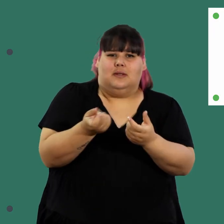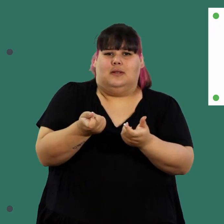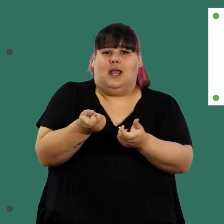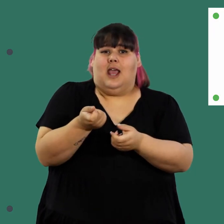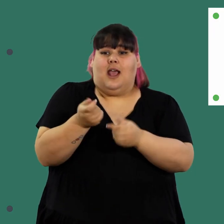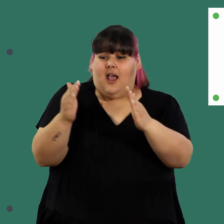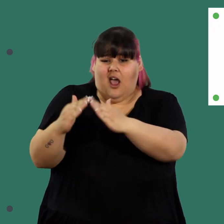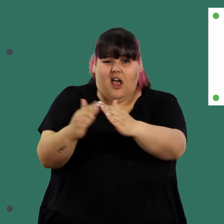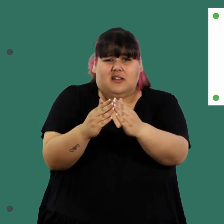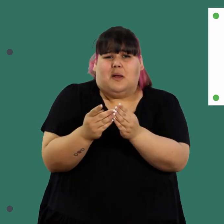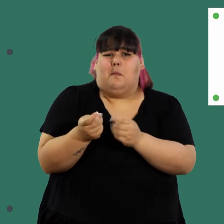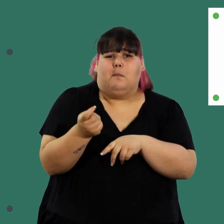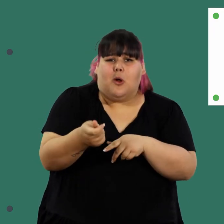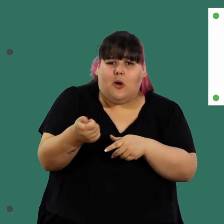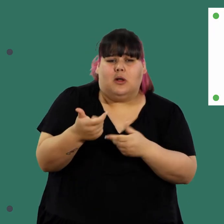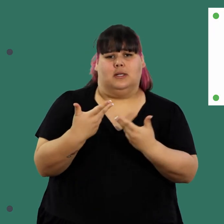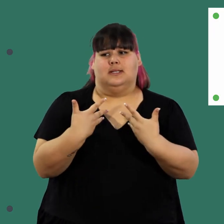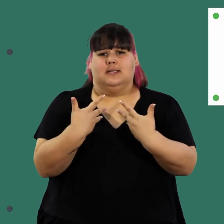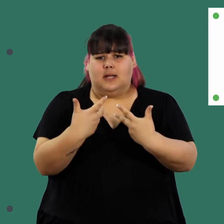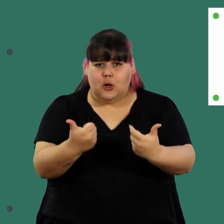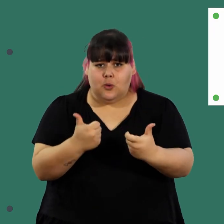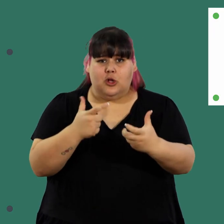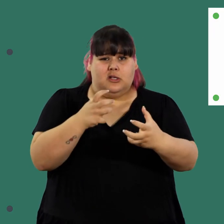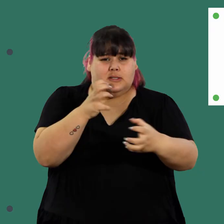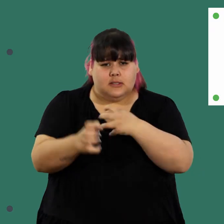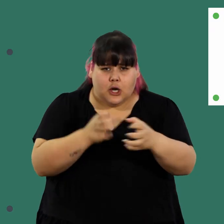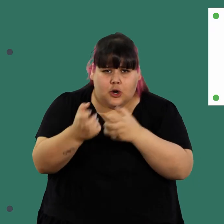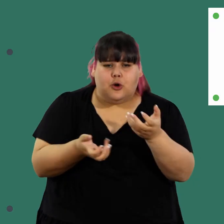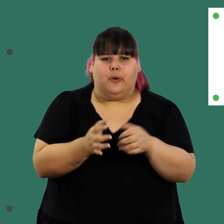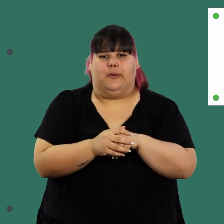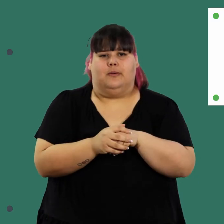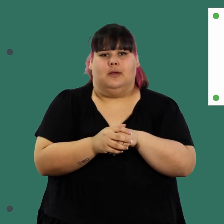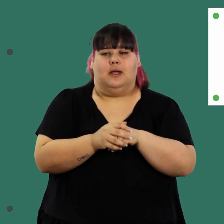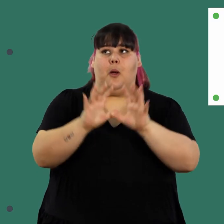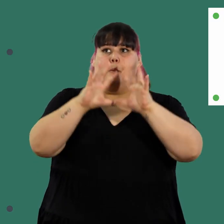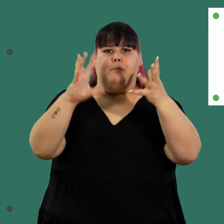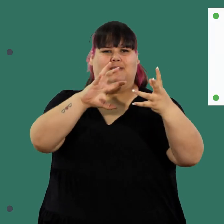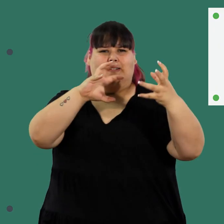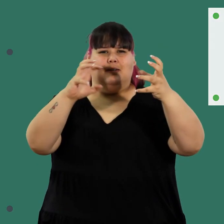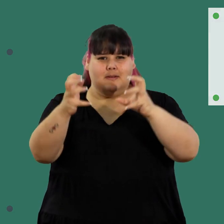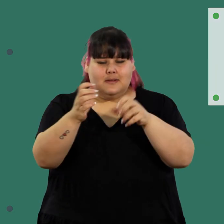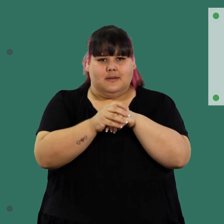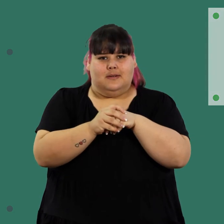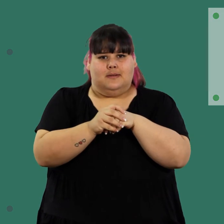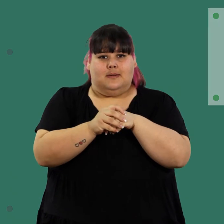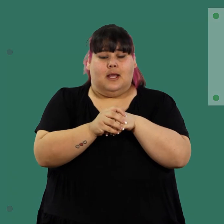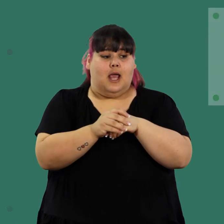vivienda salud desarrollo sustentable cambio climático manejo de residuos